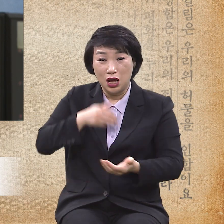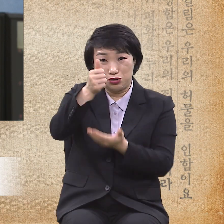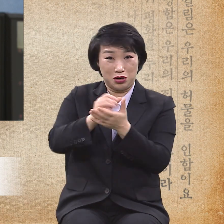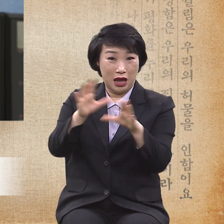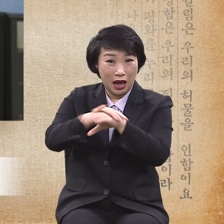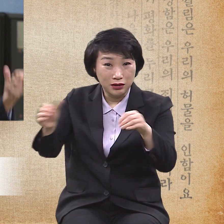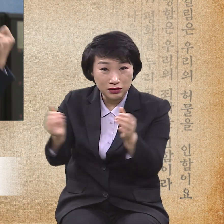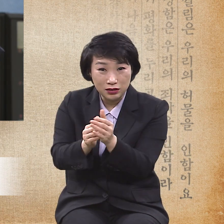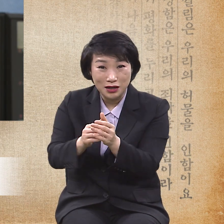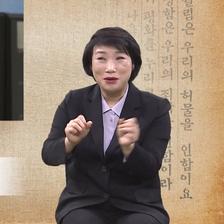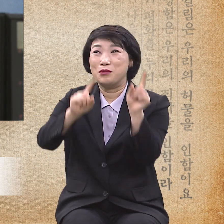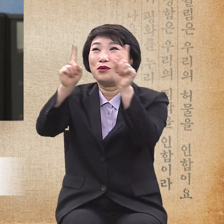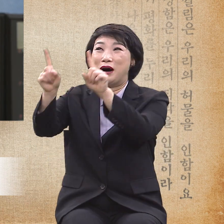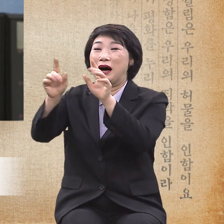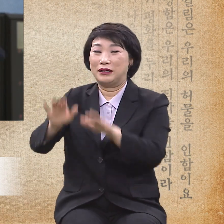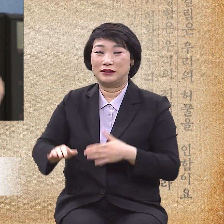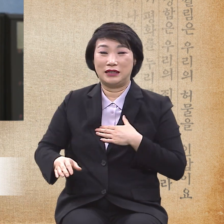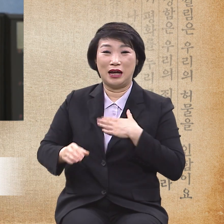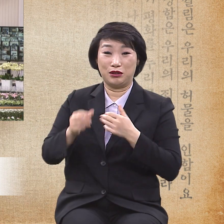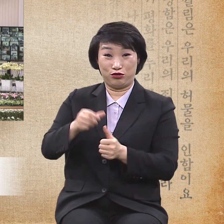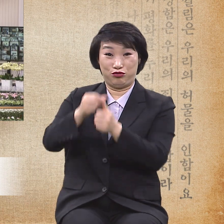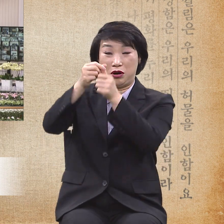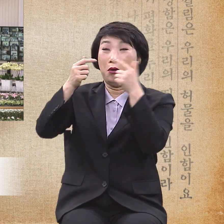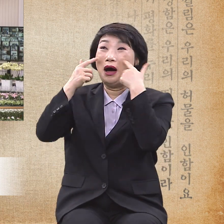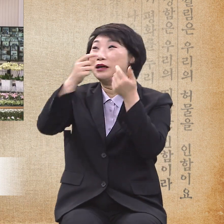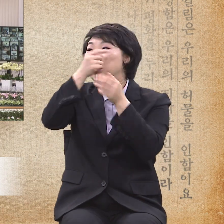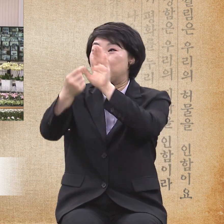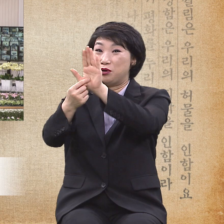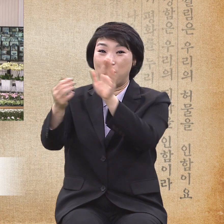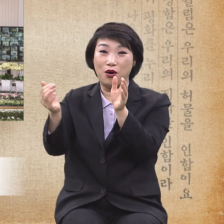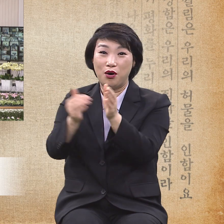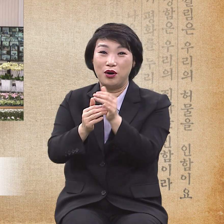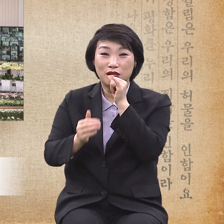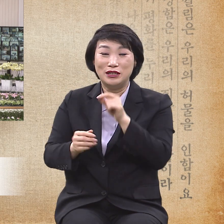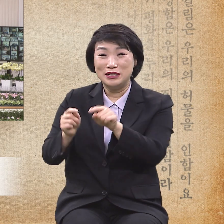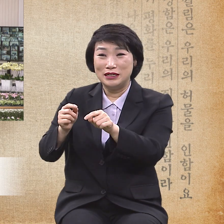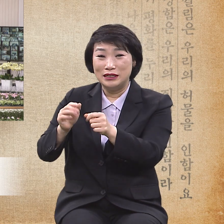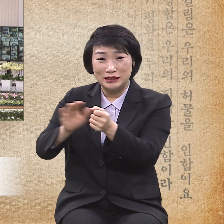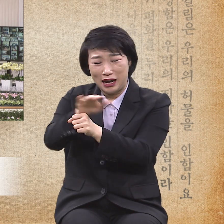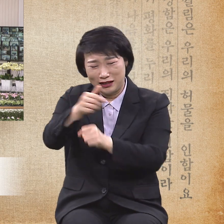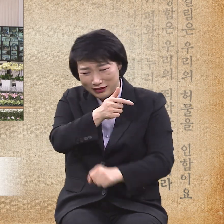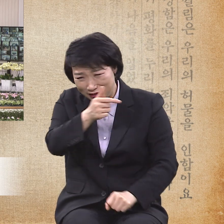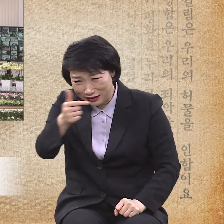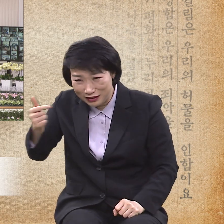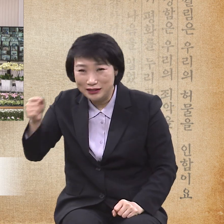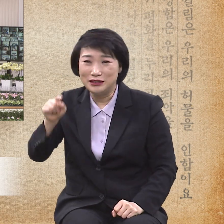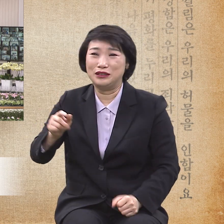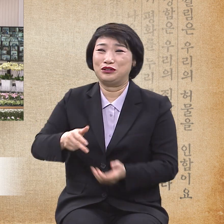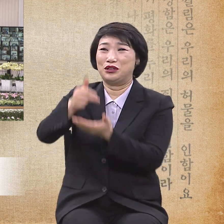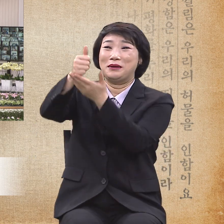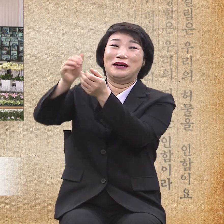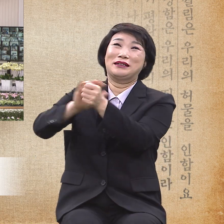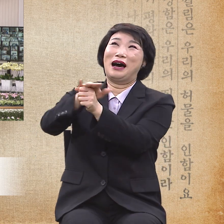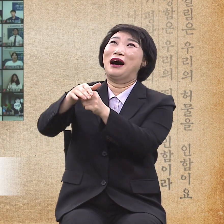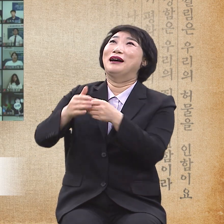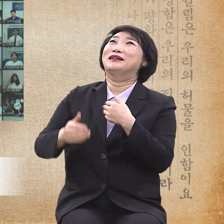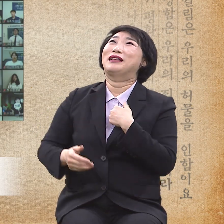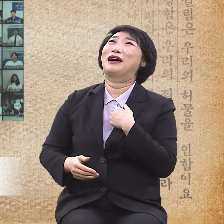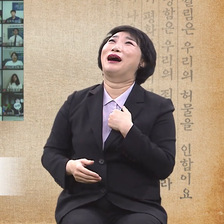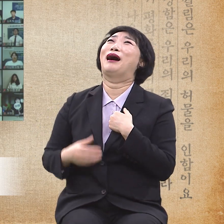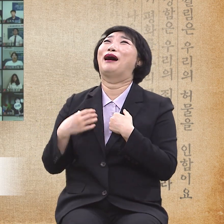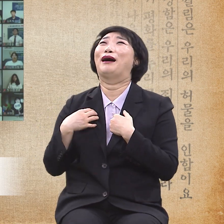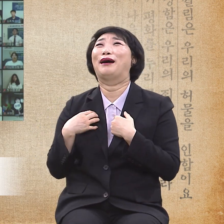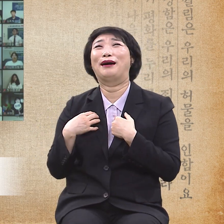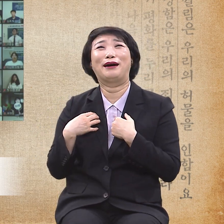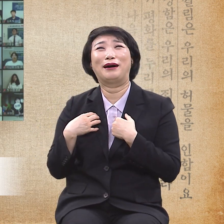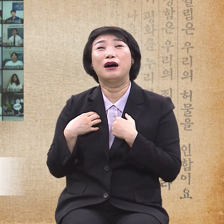토말하시고 부활로 구원을 확증했으니 이 어마어마한 주님의 사랑 감당할